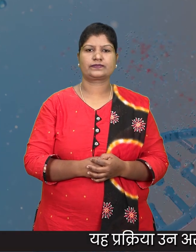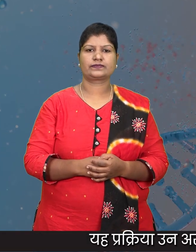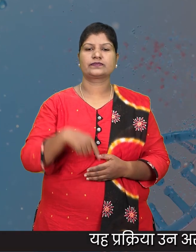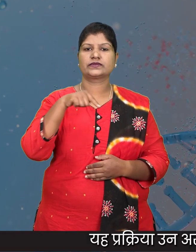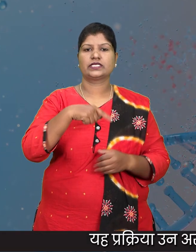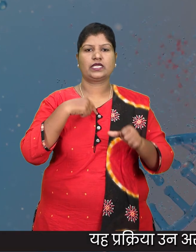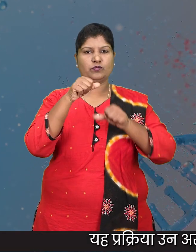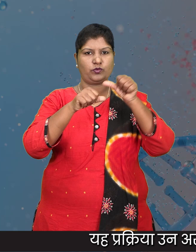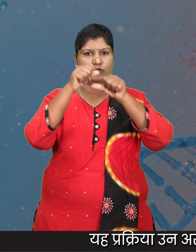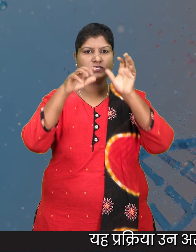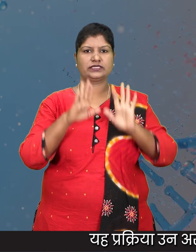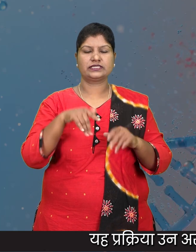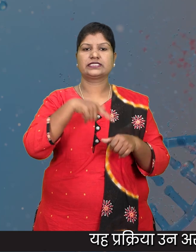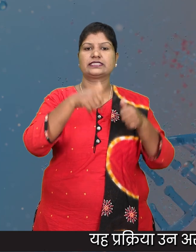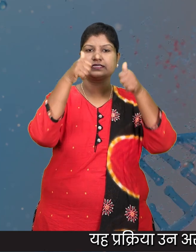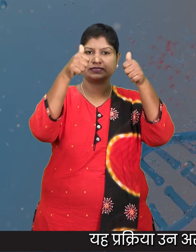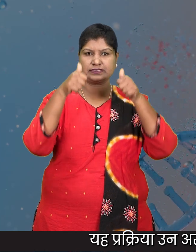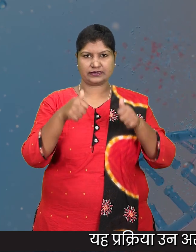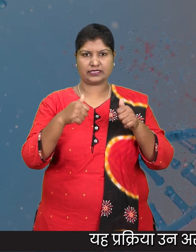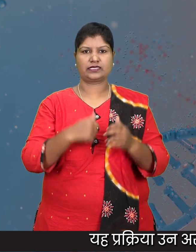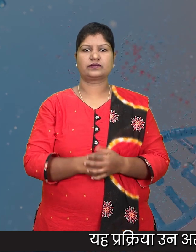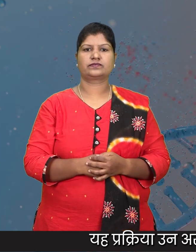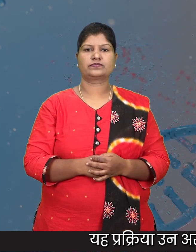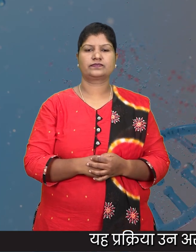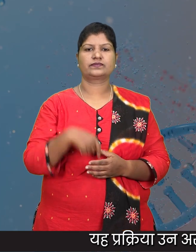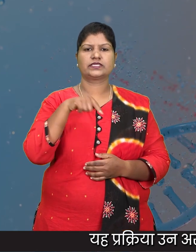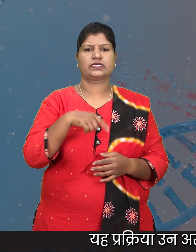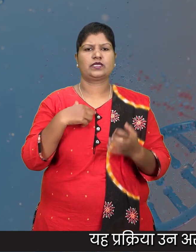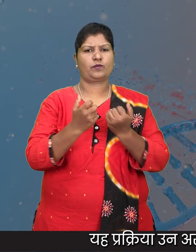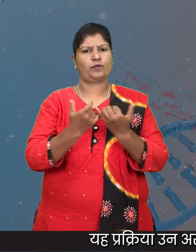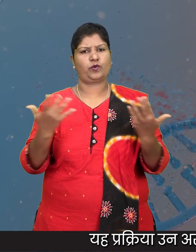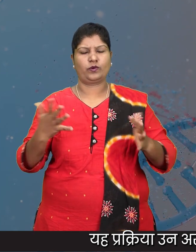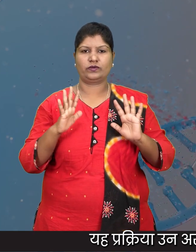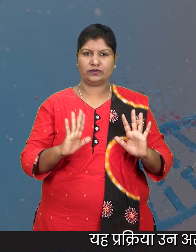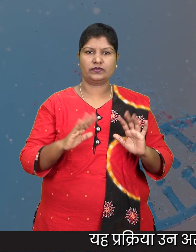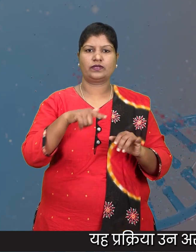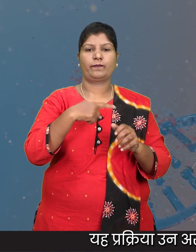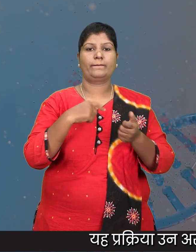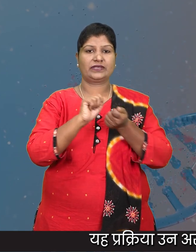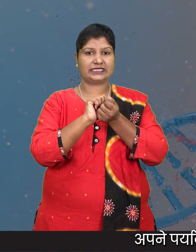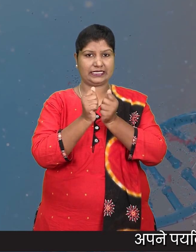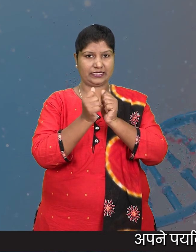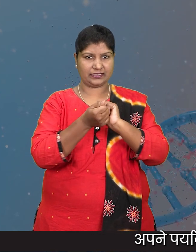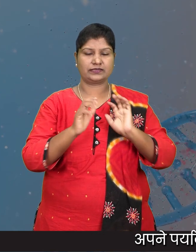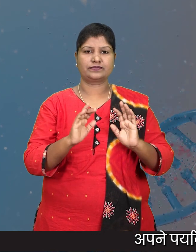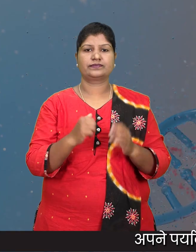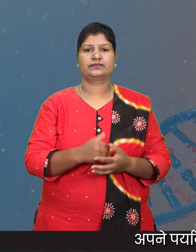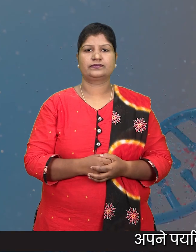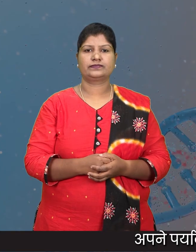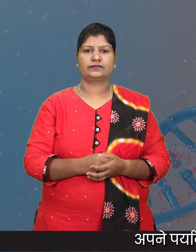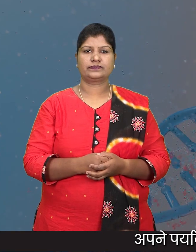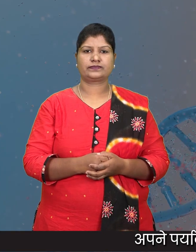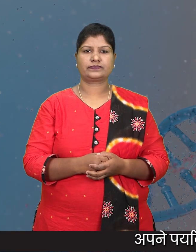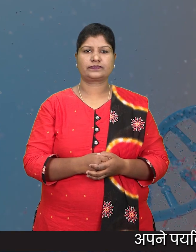यह प्रक्रिया उन असंख्य संसाधनों का परिणाम है जो जीवों ने अपनी पर्यावरण के प्रभाव